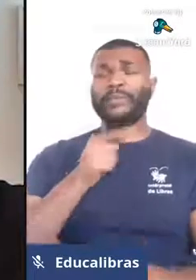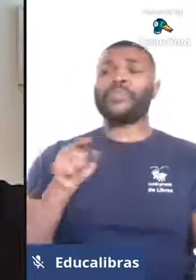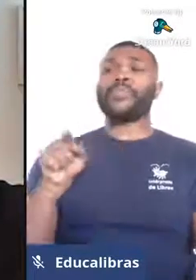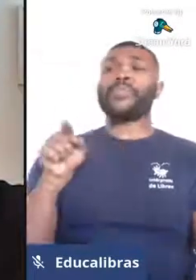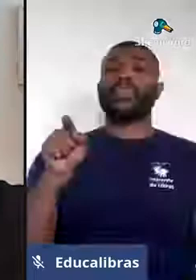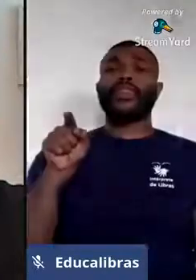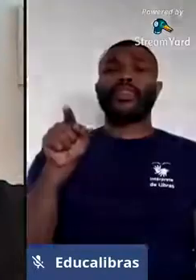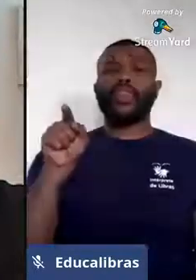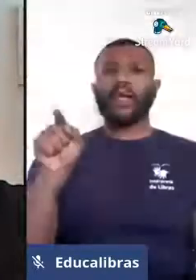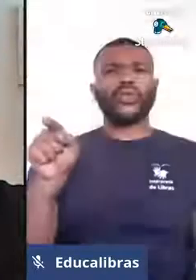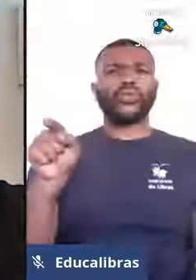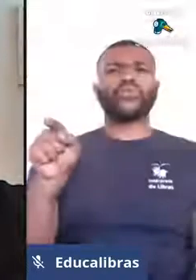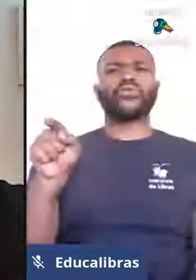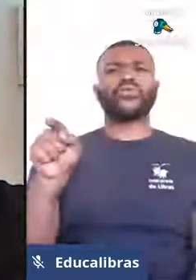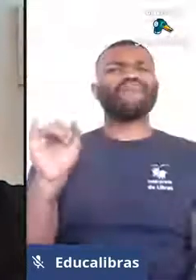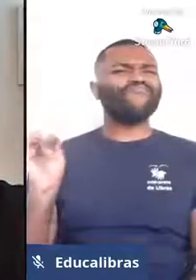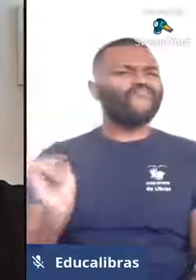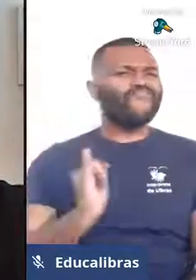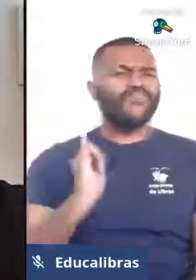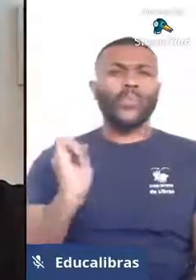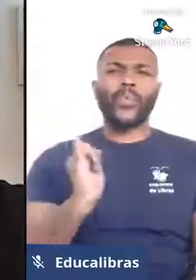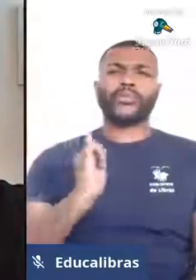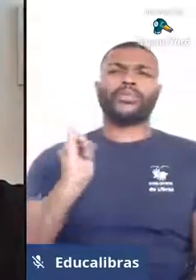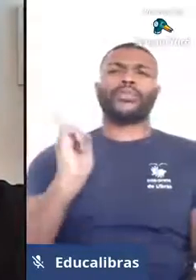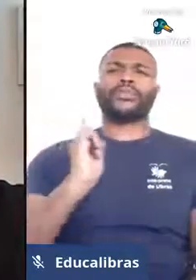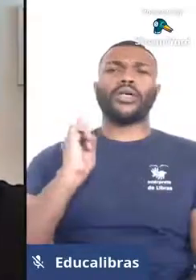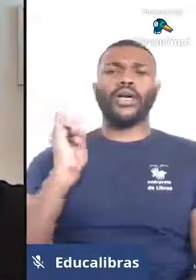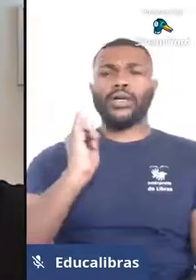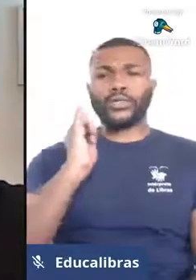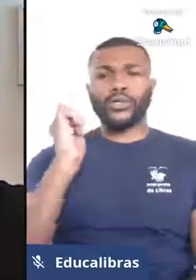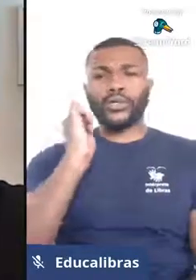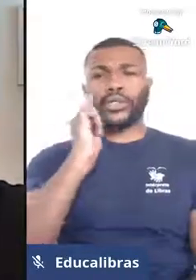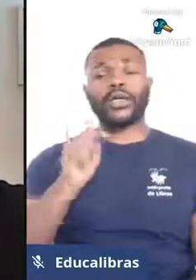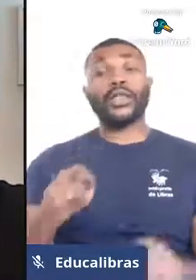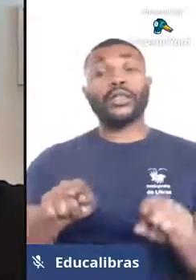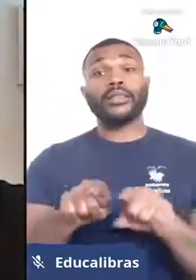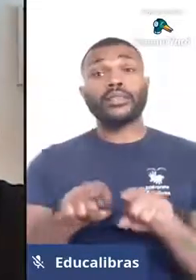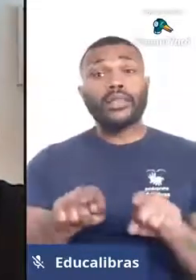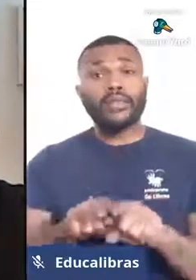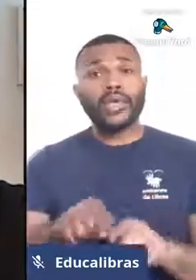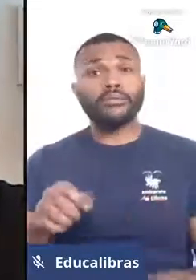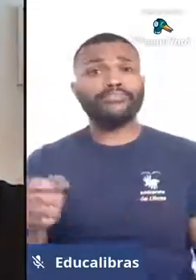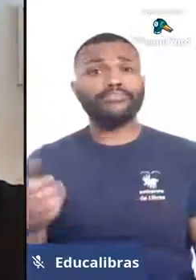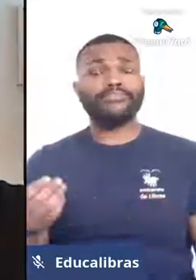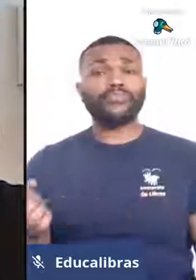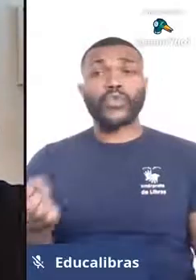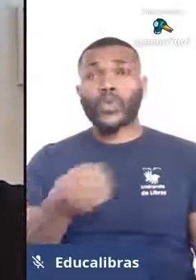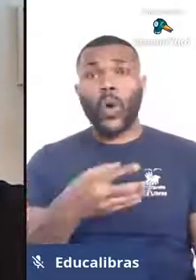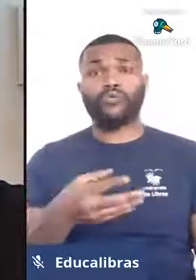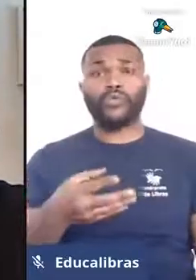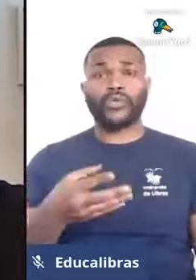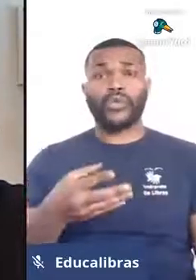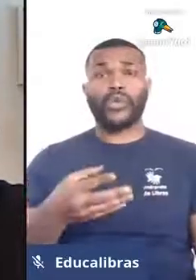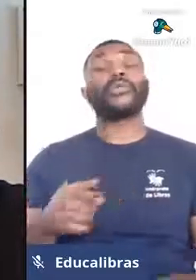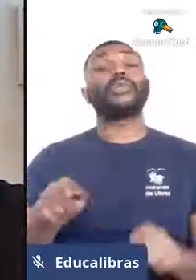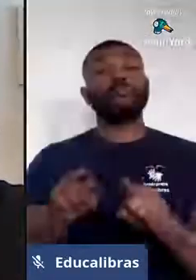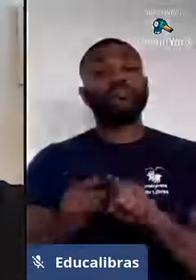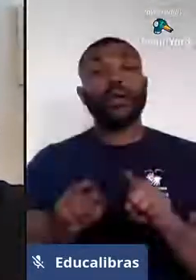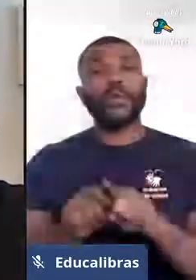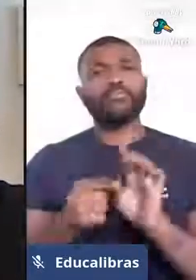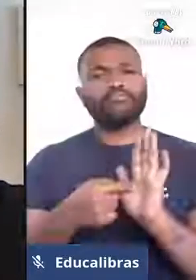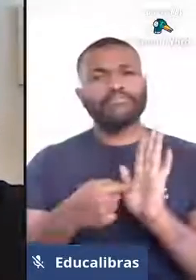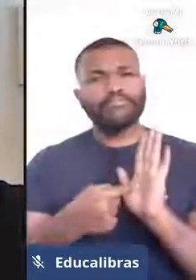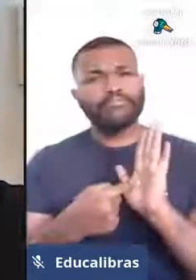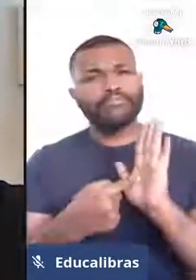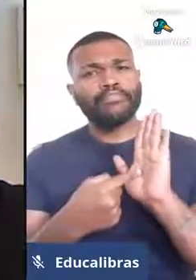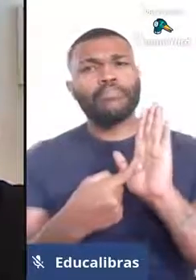extremamente importante e meio que disruptivo, né? E traçou,